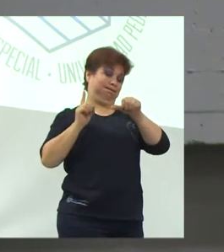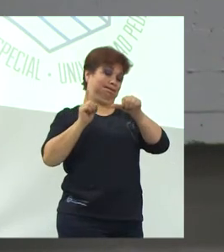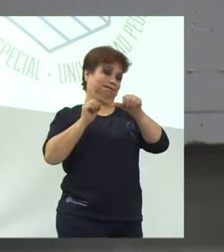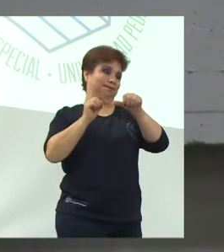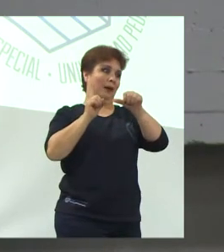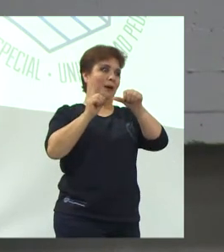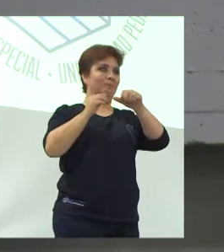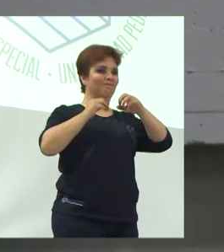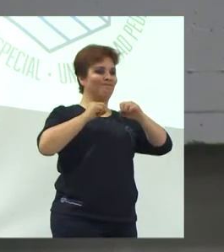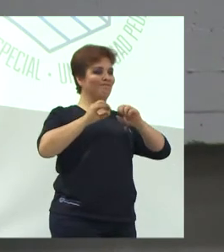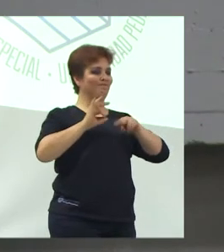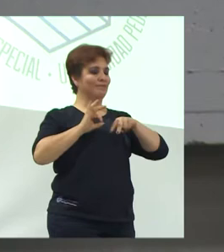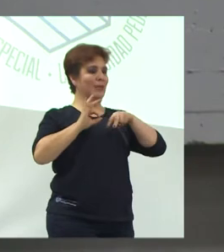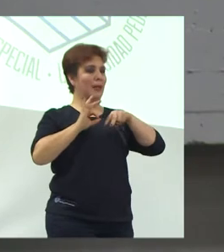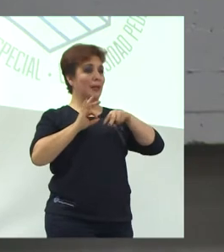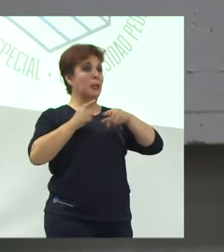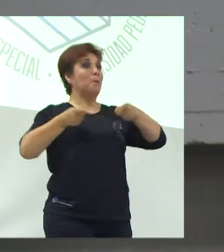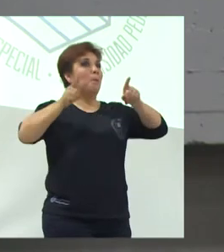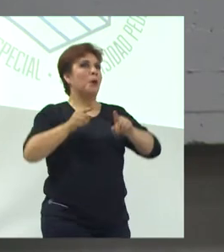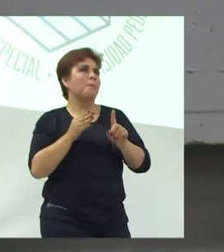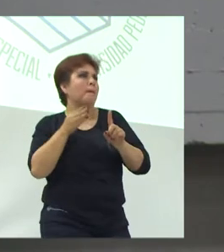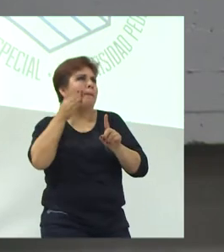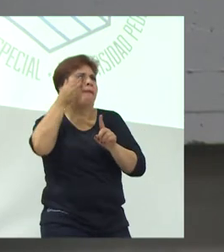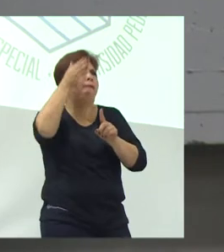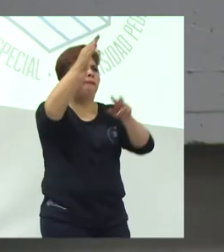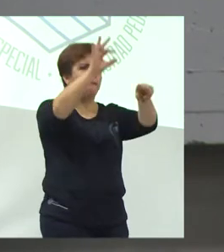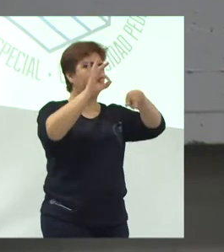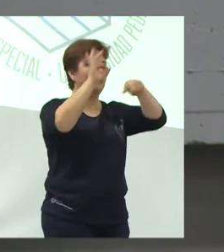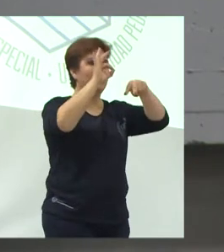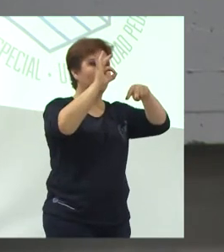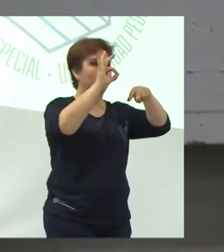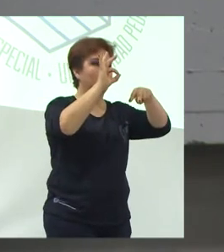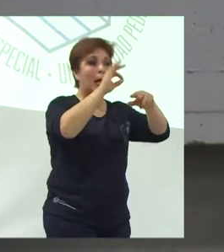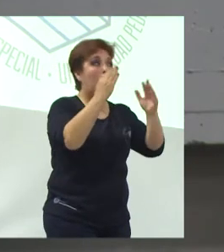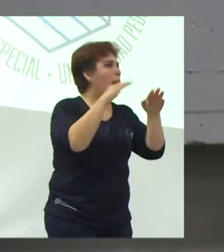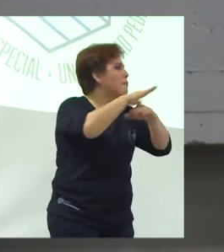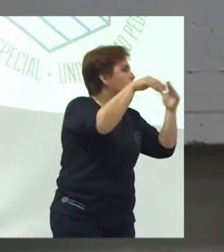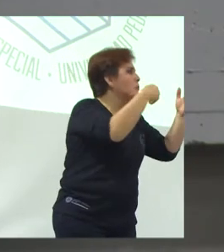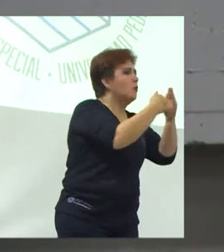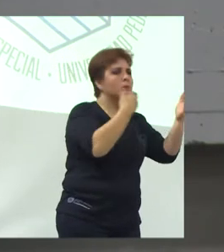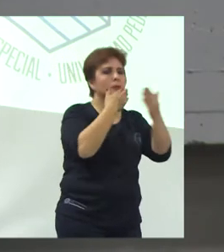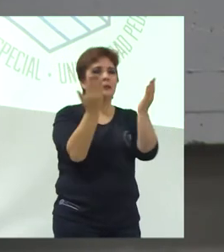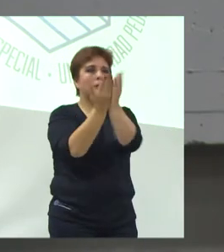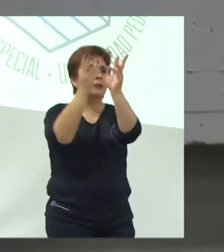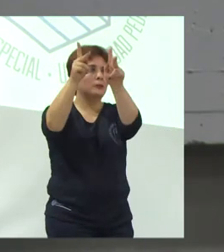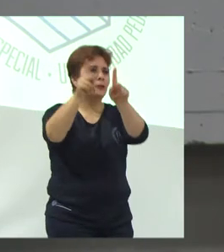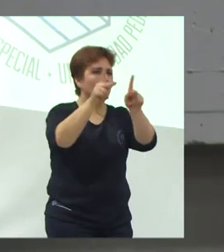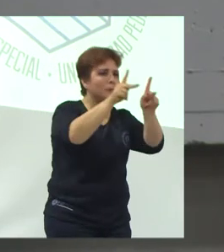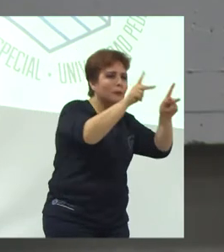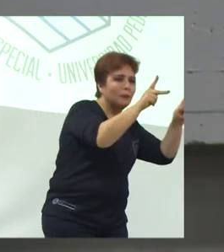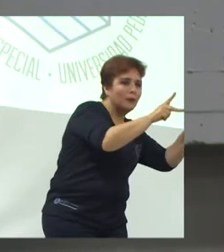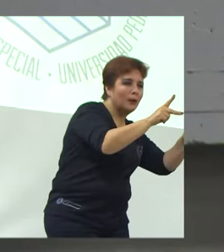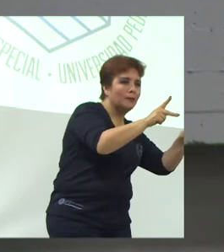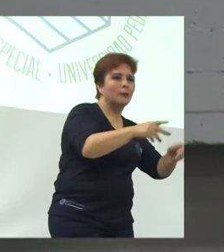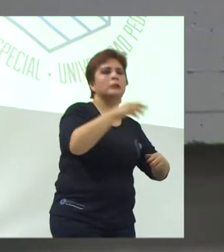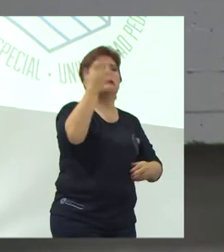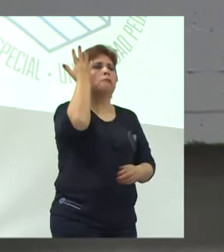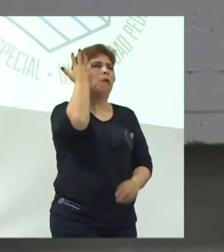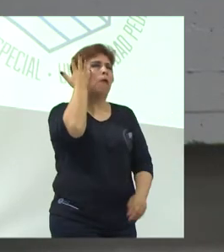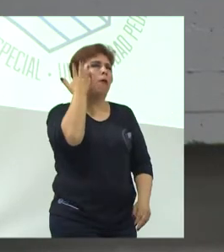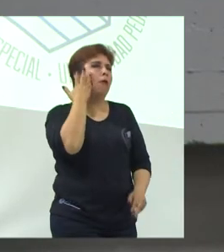a sus funcionarios a los estudiantes que construyen a diario su propia perspectiva